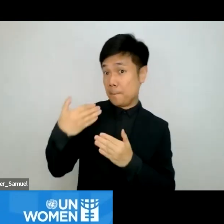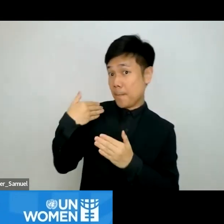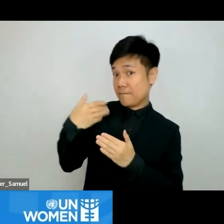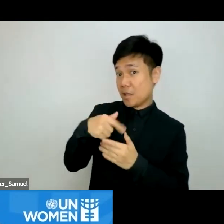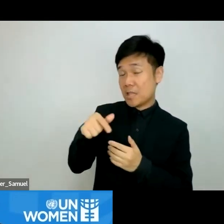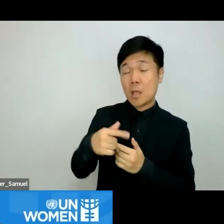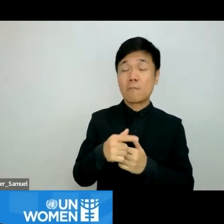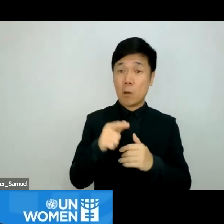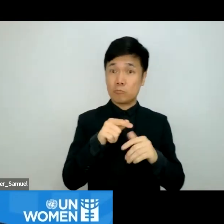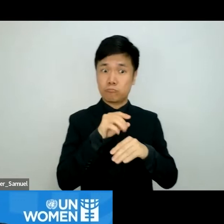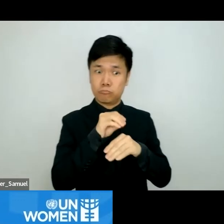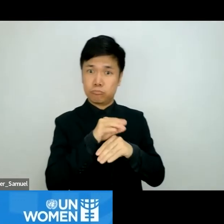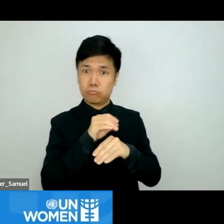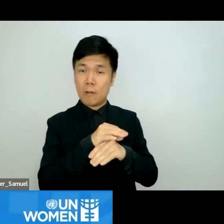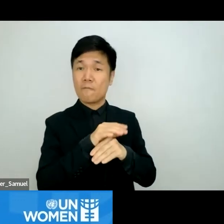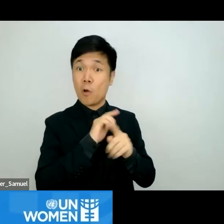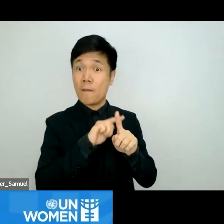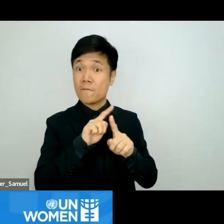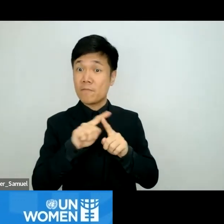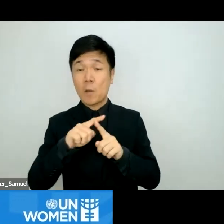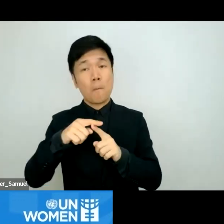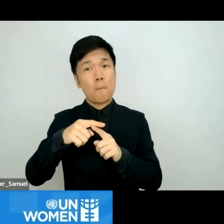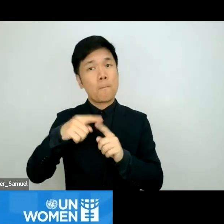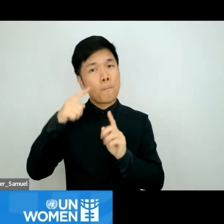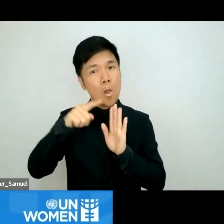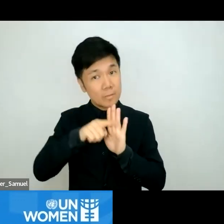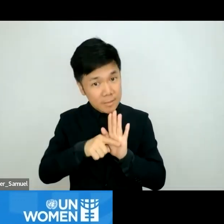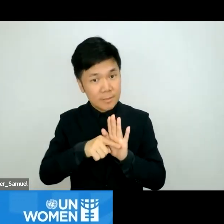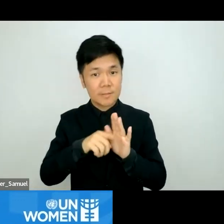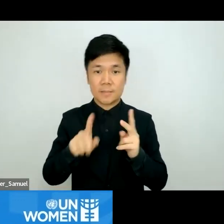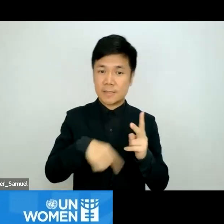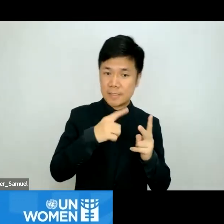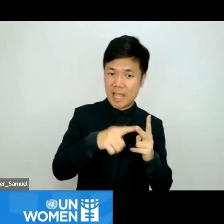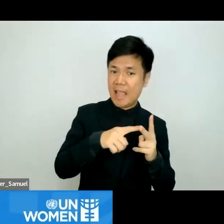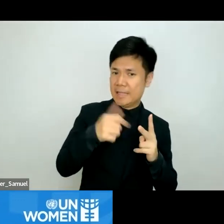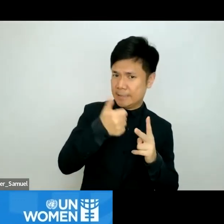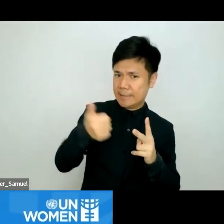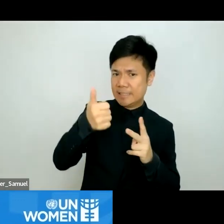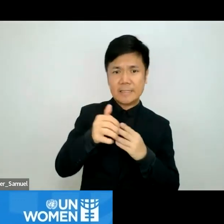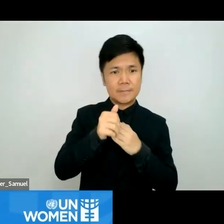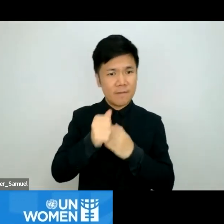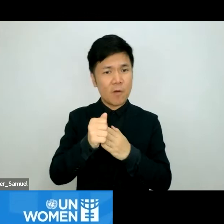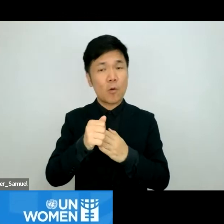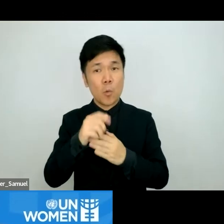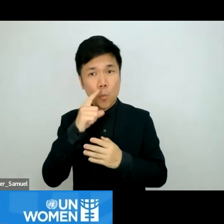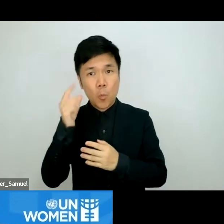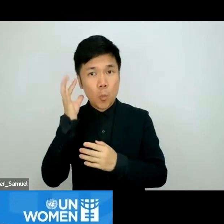l'inclusion de la question d'égalité du genre et des personnes